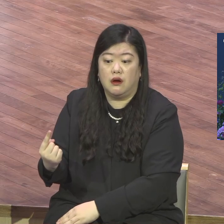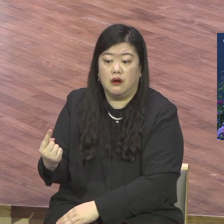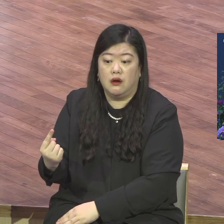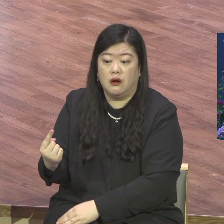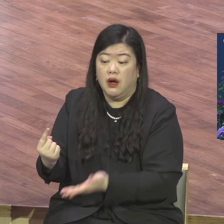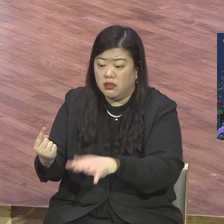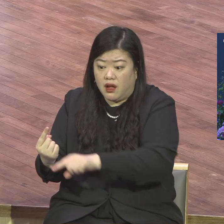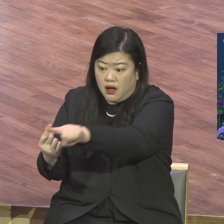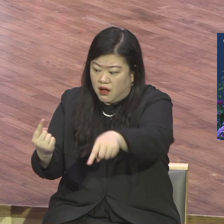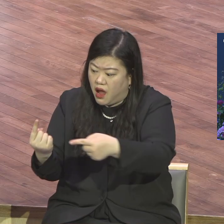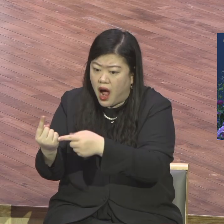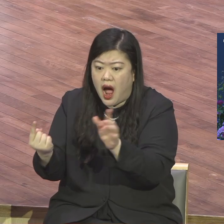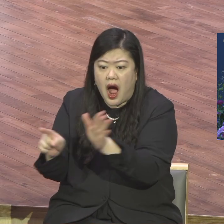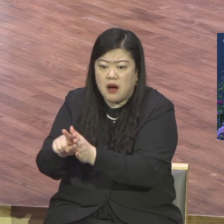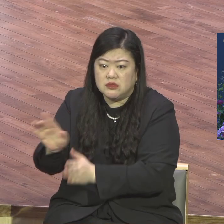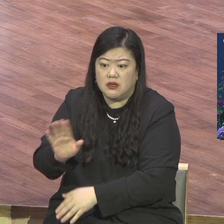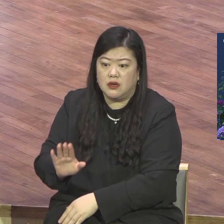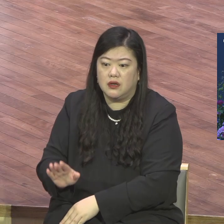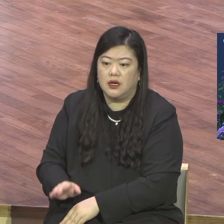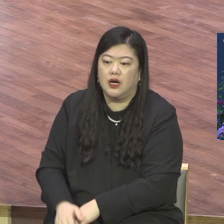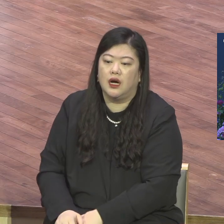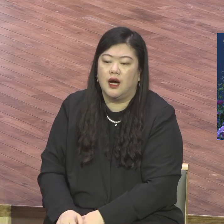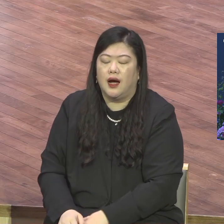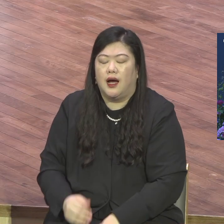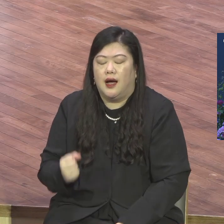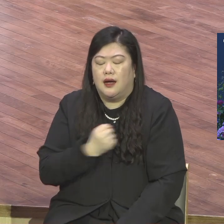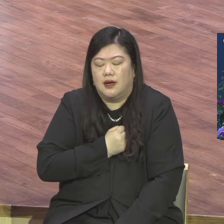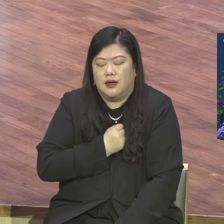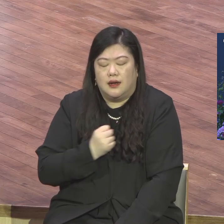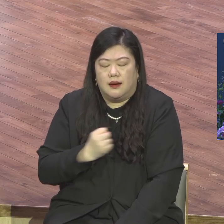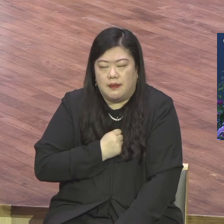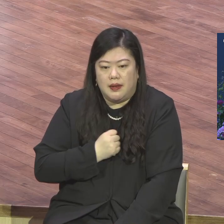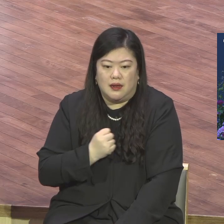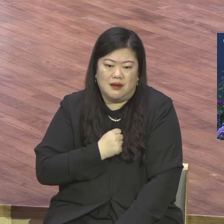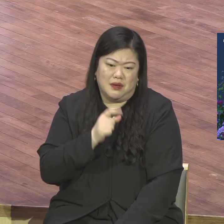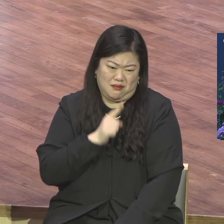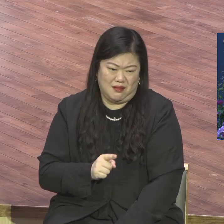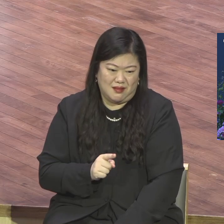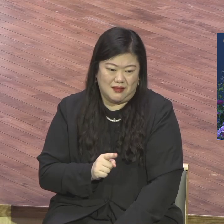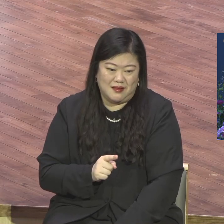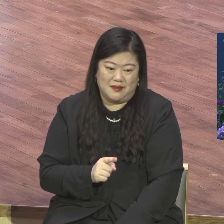안타까웠어요. 언약적 한을 가지고 지금 도전하고 있다 이 말씀이에요.